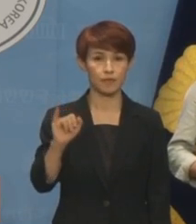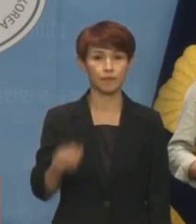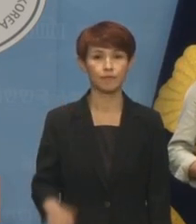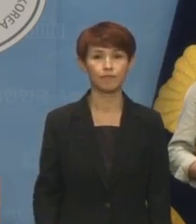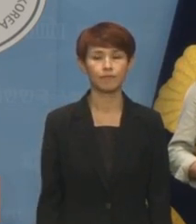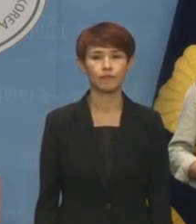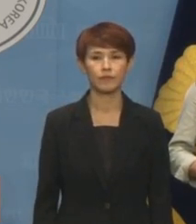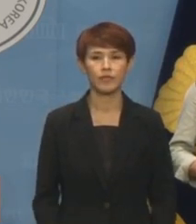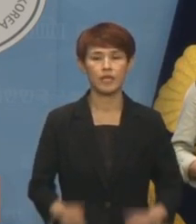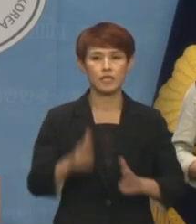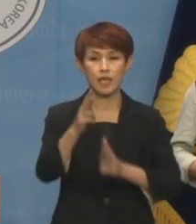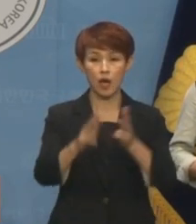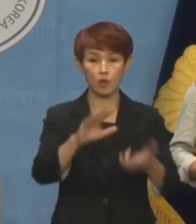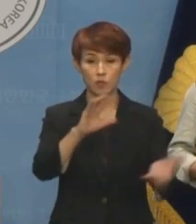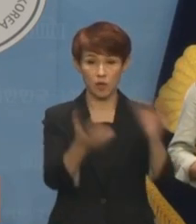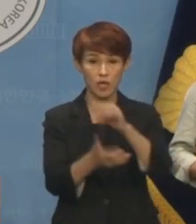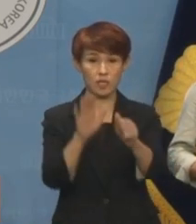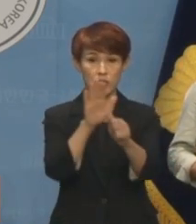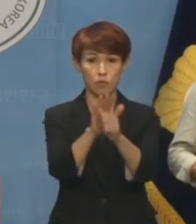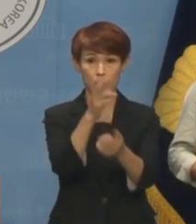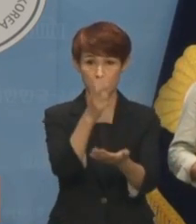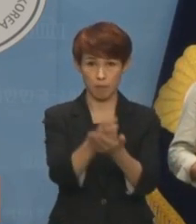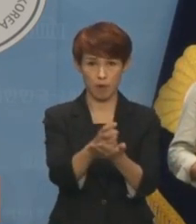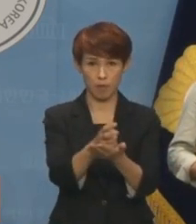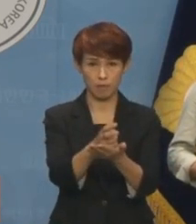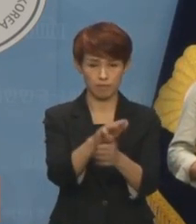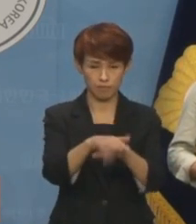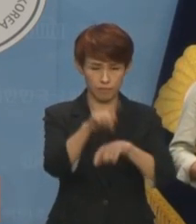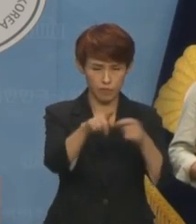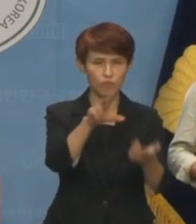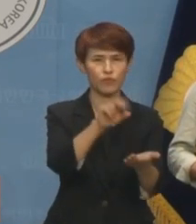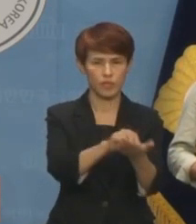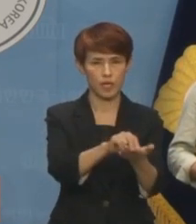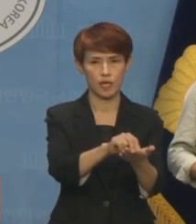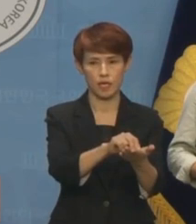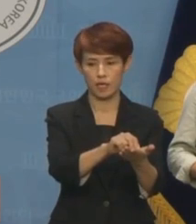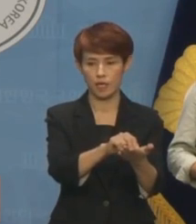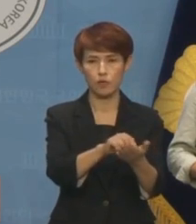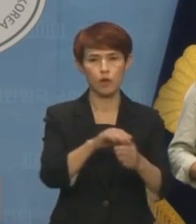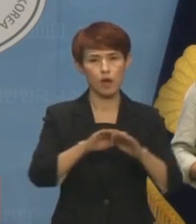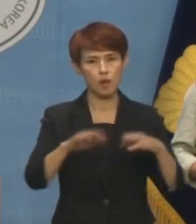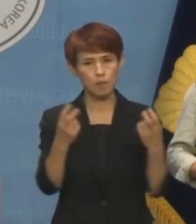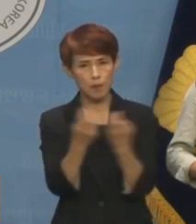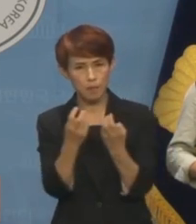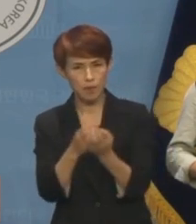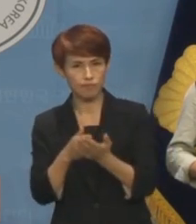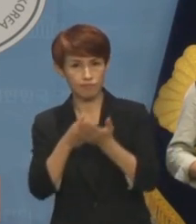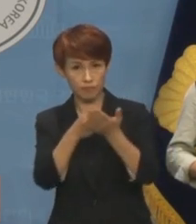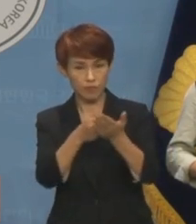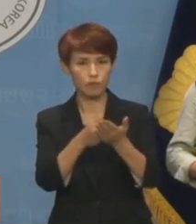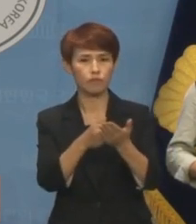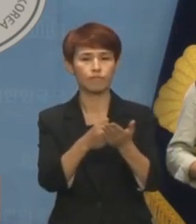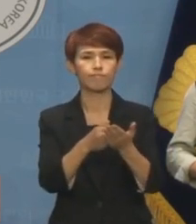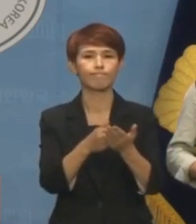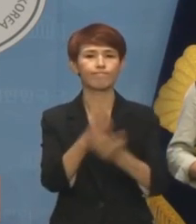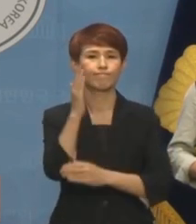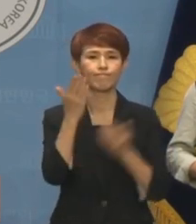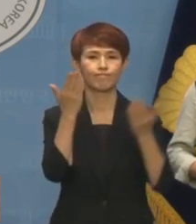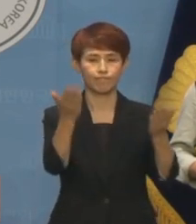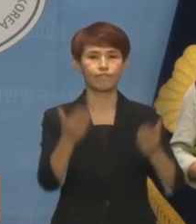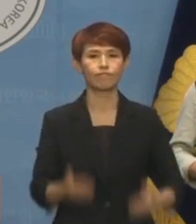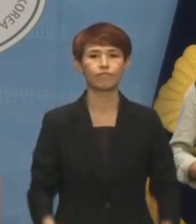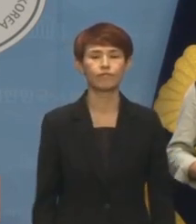지금부터 산업전환지원법 시행 문제점 비판과 대안 요구를 위한 기자회견을